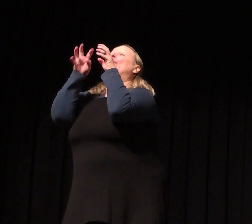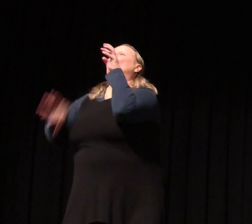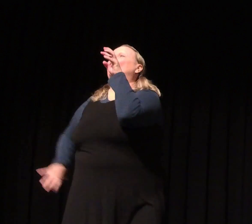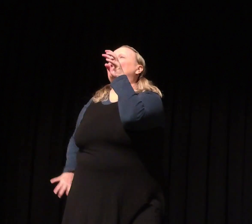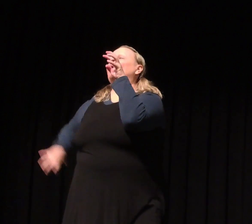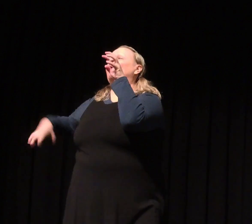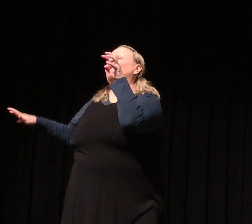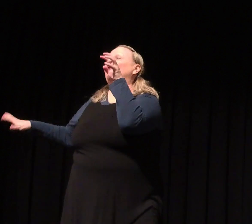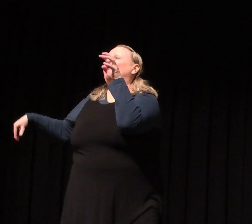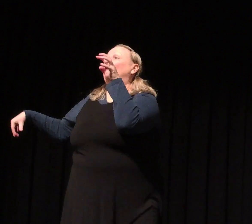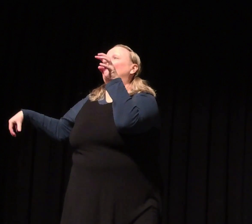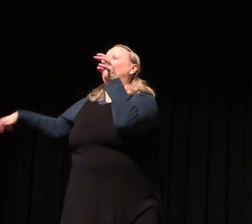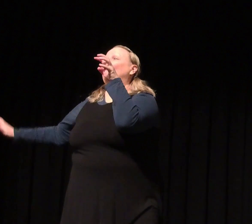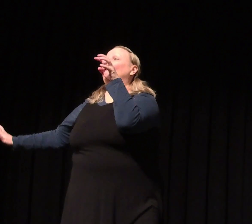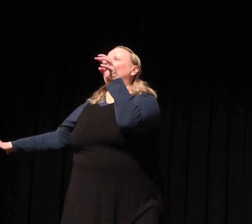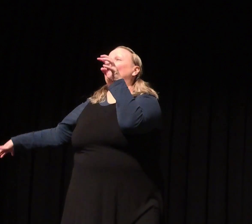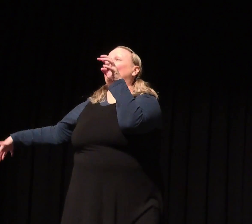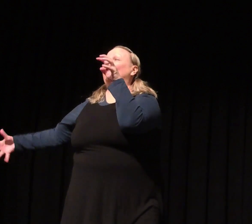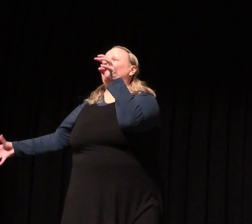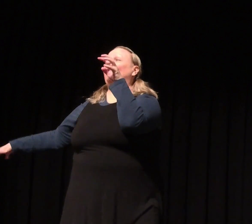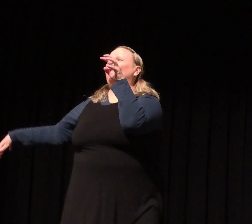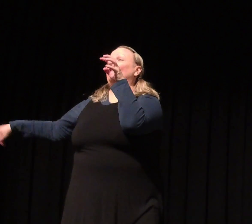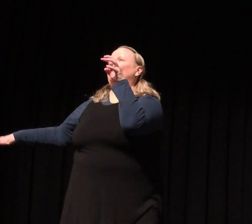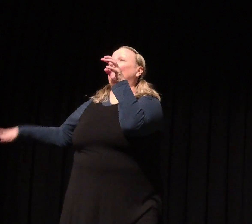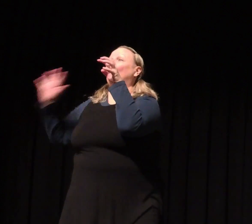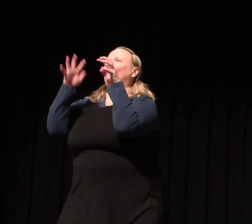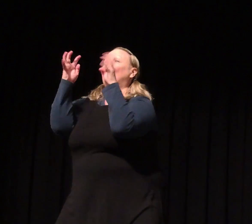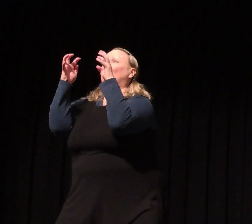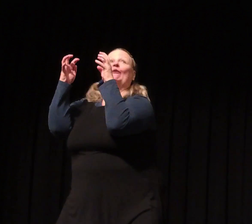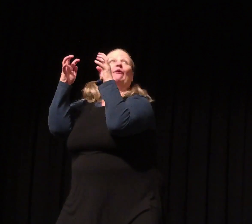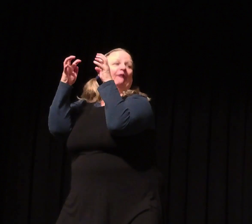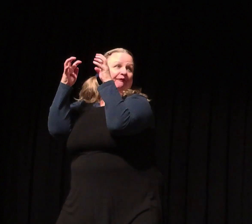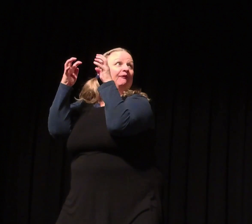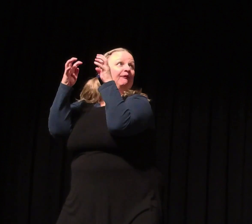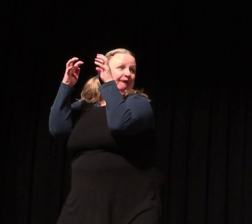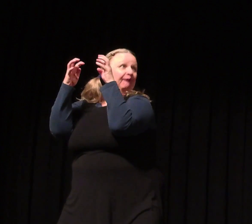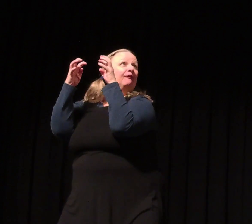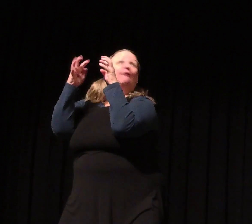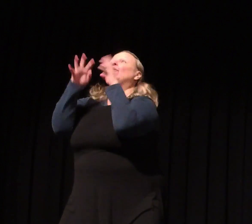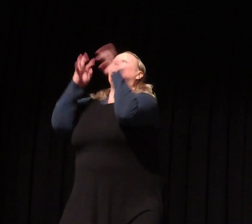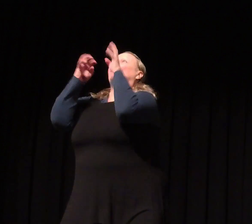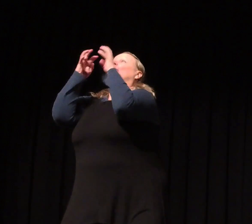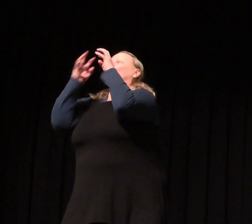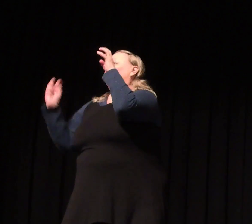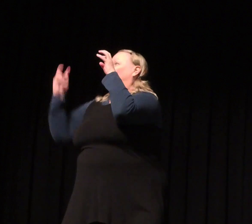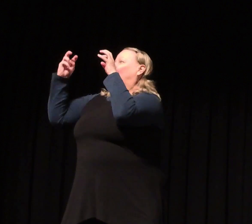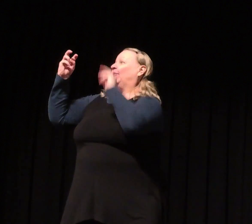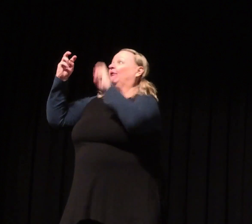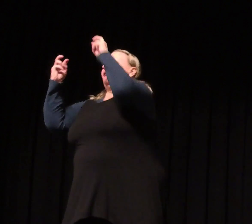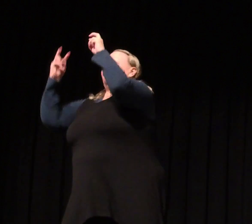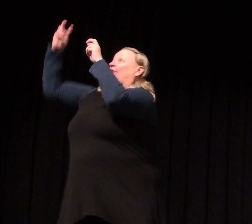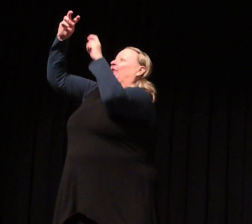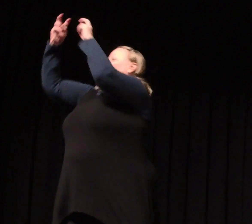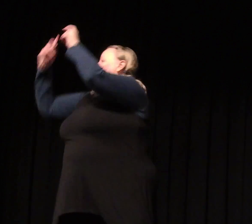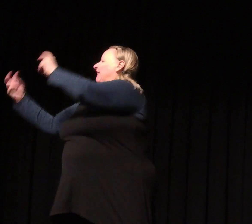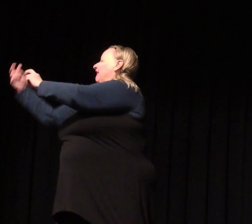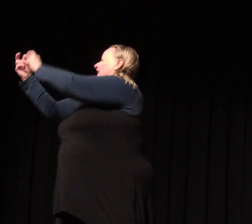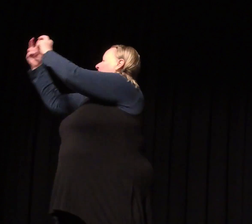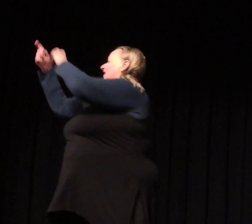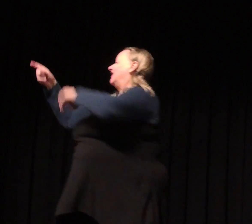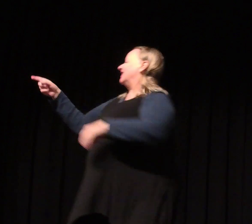Oh! La bouche pleine avec des petits noix. Il monte sur l'arbre.